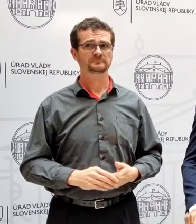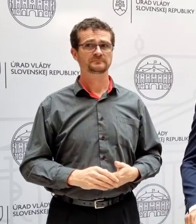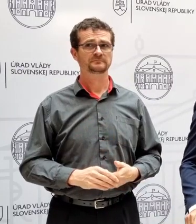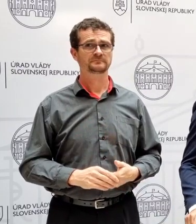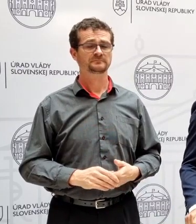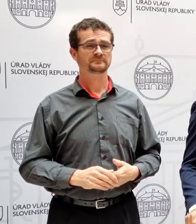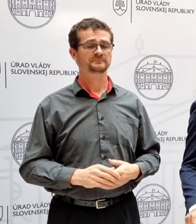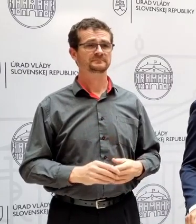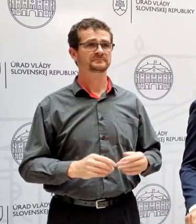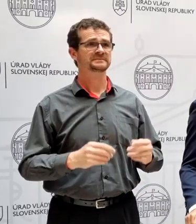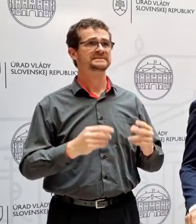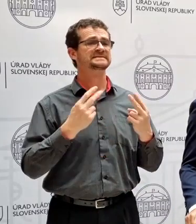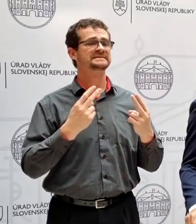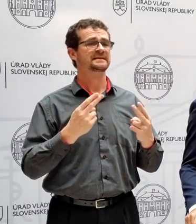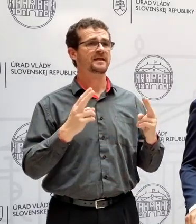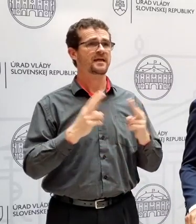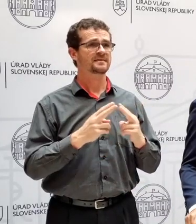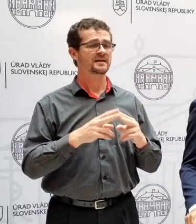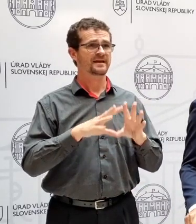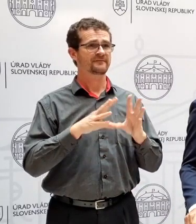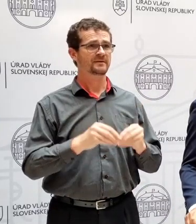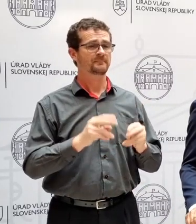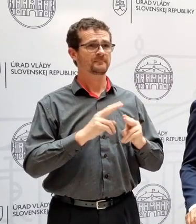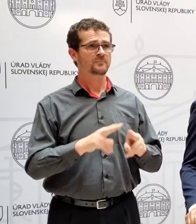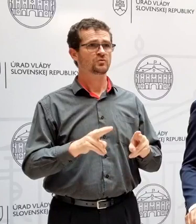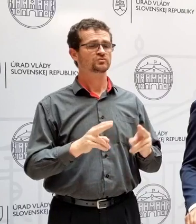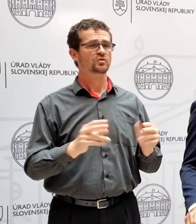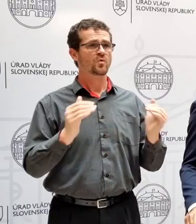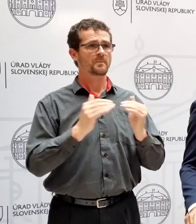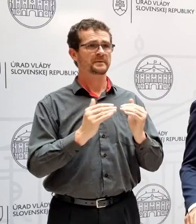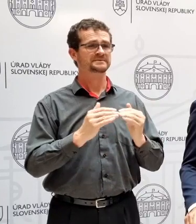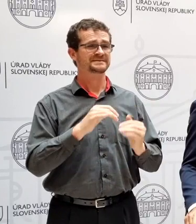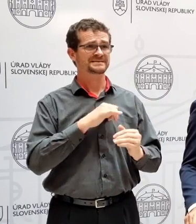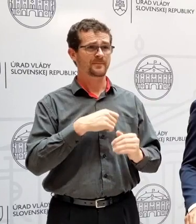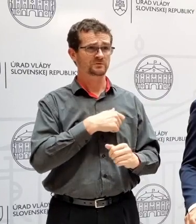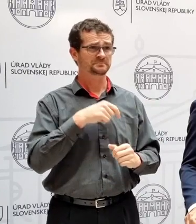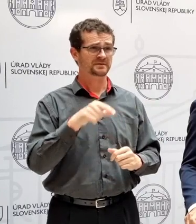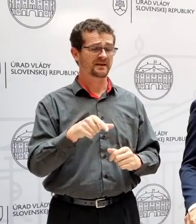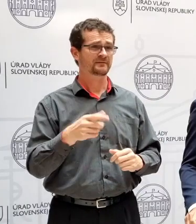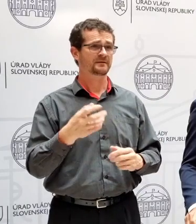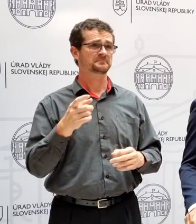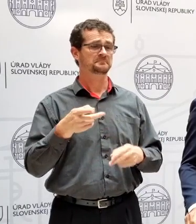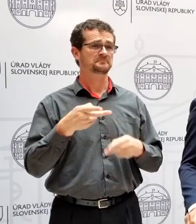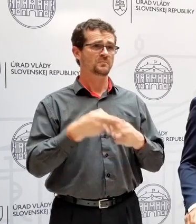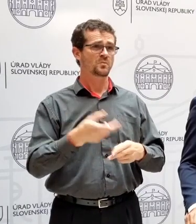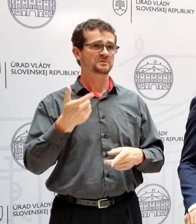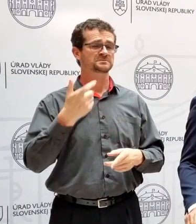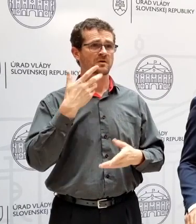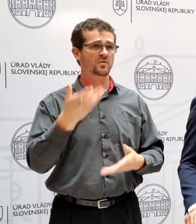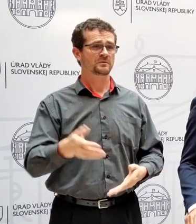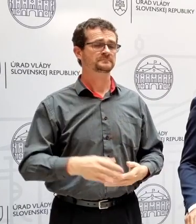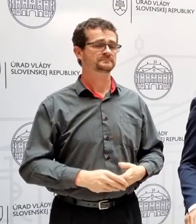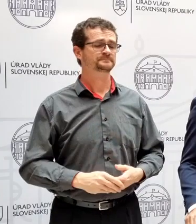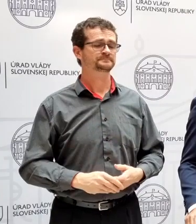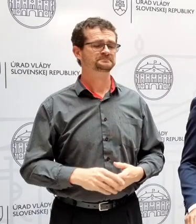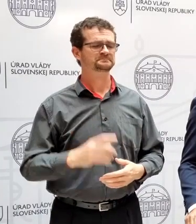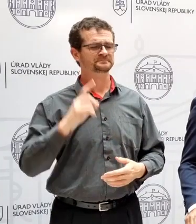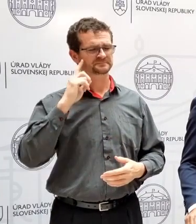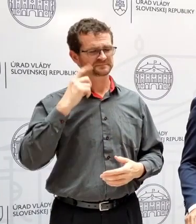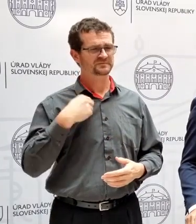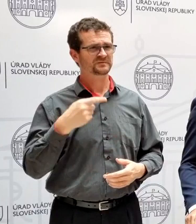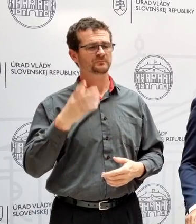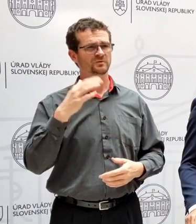Cenám energii riešite v rámci možno nejakých tých kompenzácií aj samosprávy, že či im nejako pomôcť?